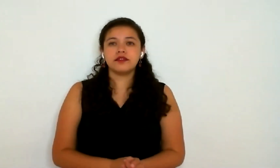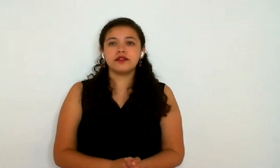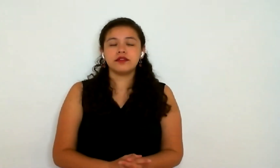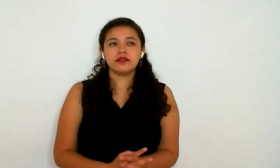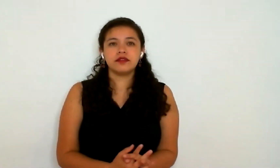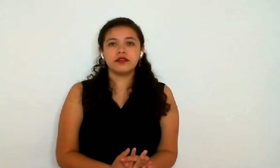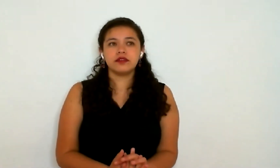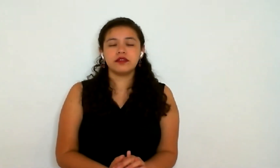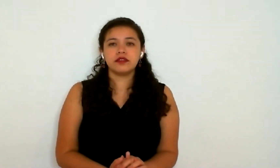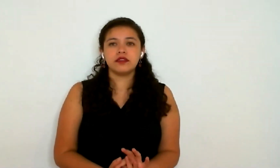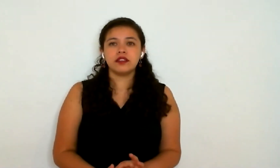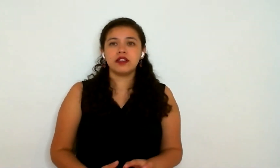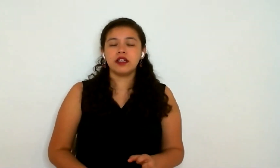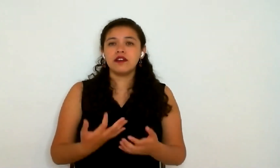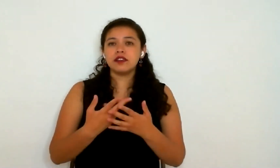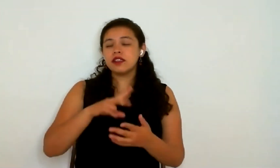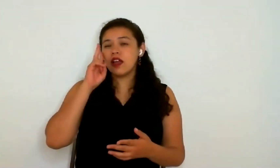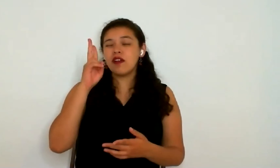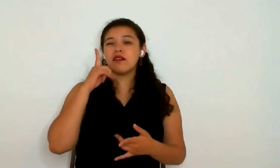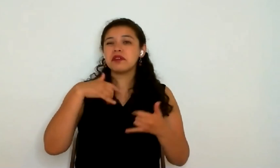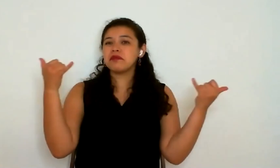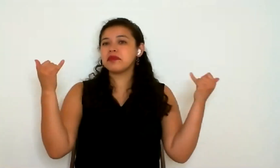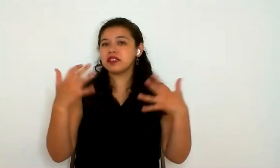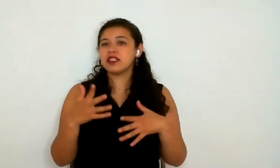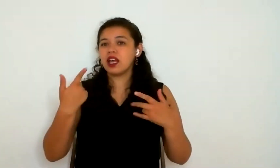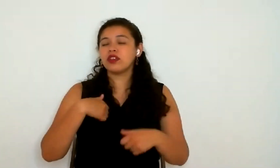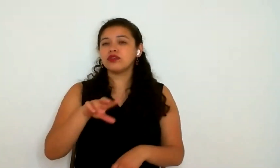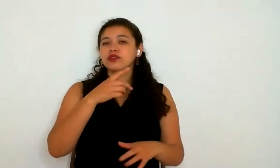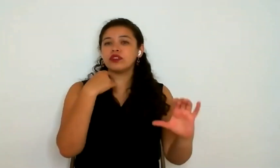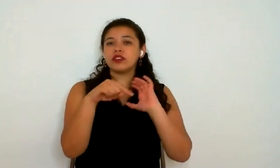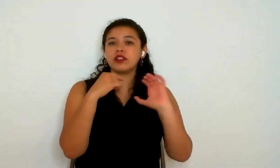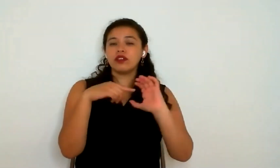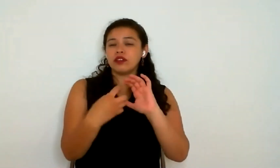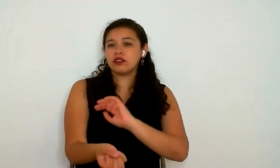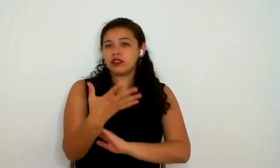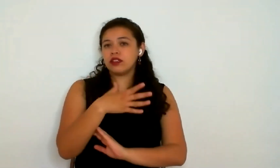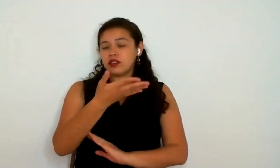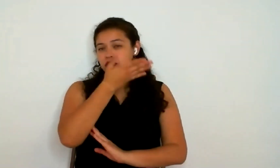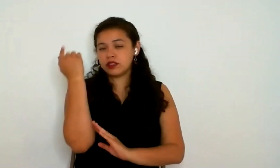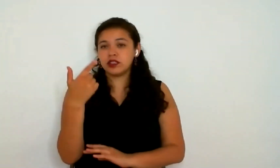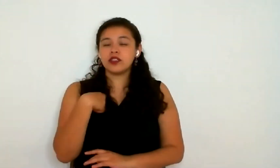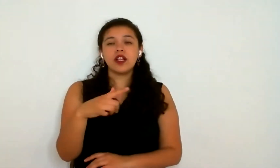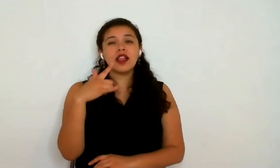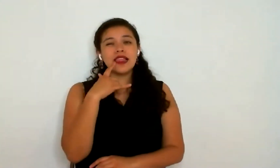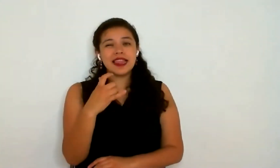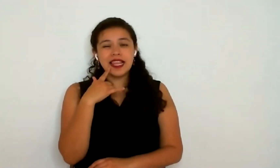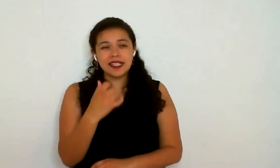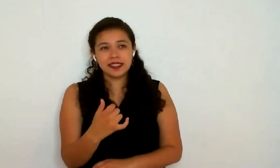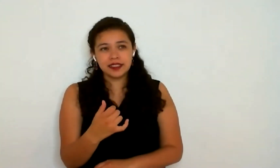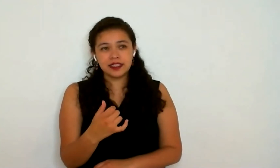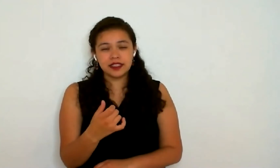déjenme ver es que como está pesado no sé si pueda subir en el correo electrónico lo intento y se lo mando a